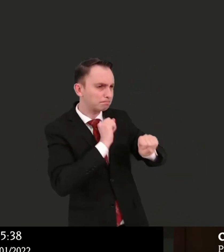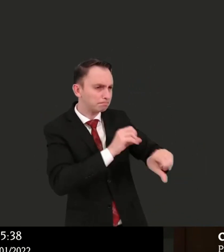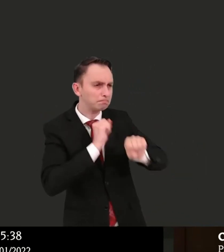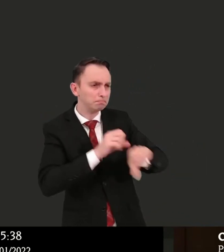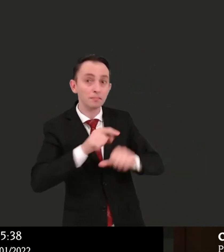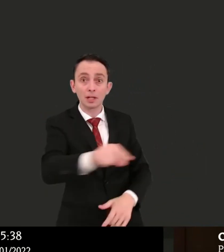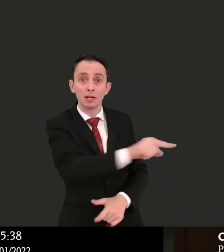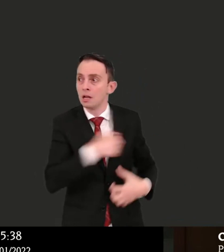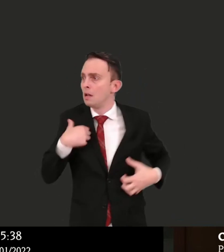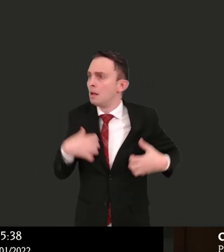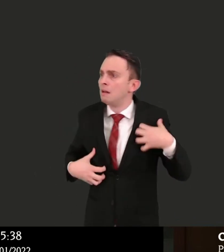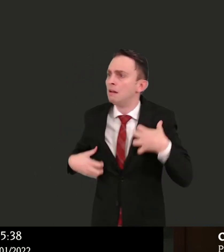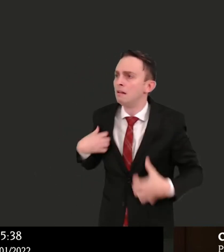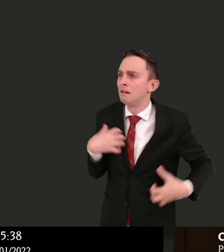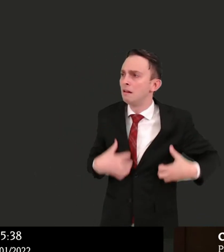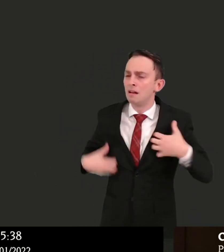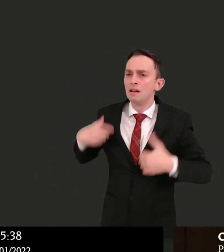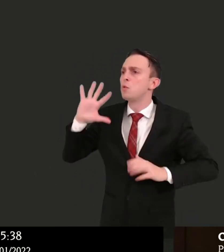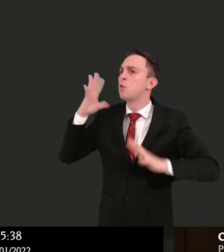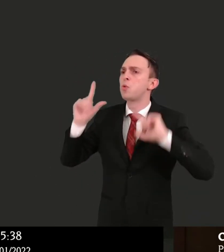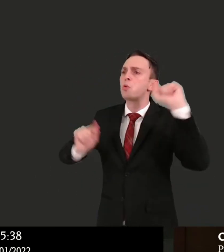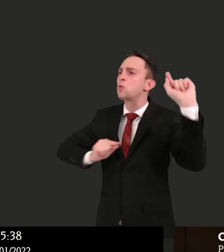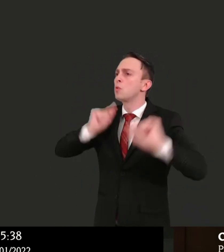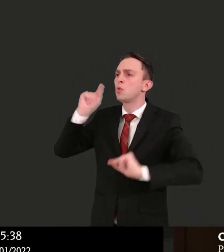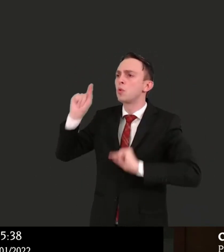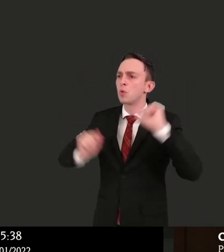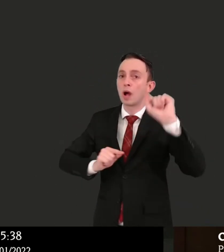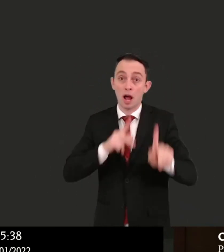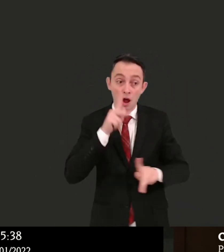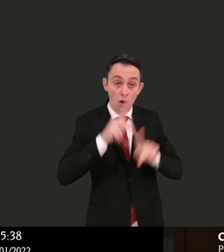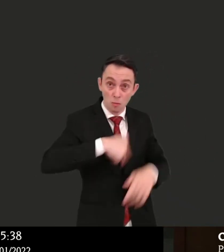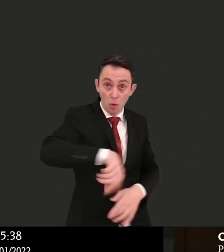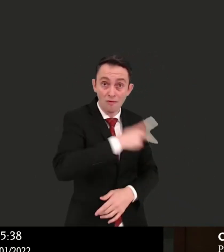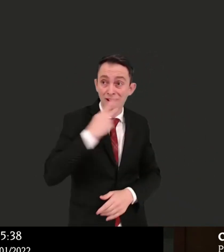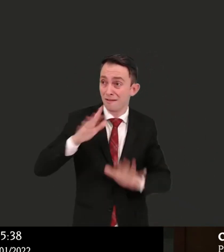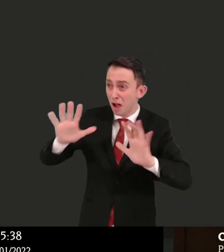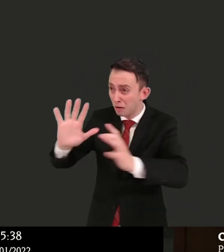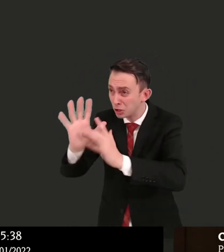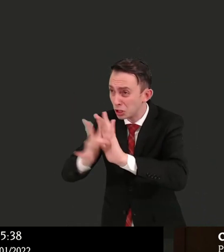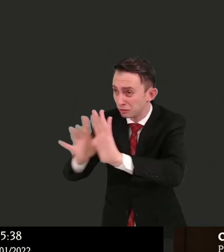Eles se justificavam a si mesmo dizendo: nossos pais comeram do maná, do pão do céu.